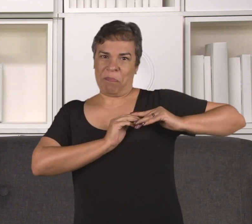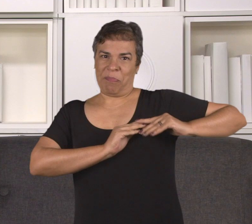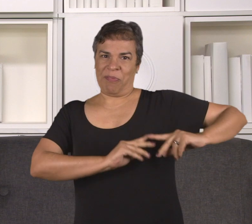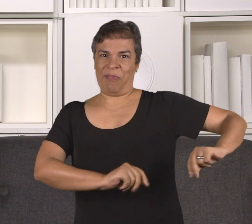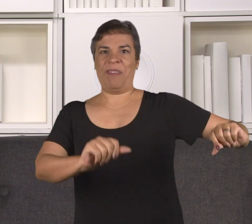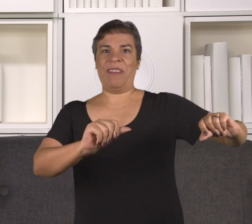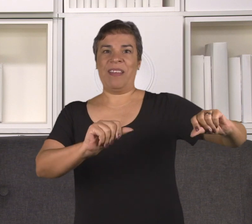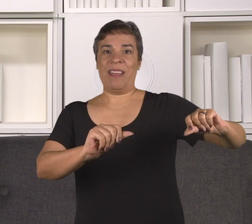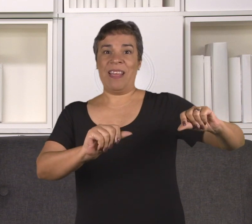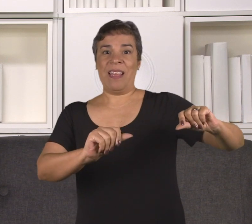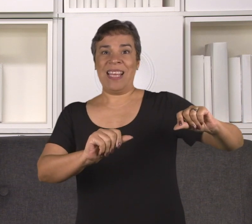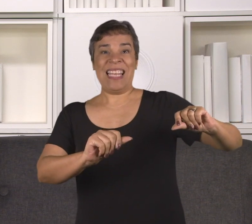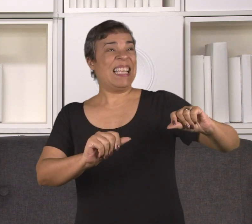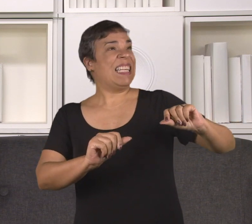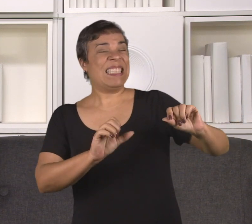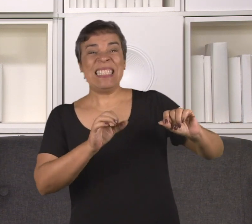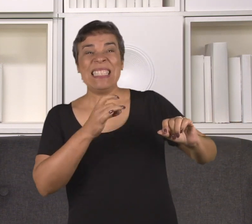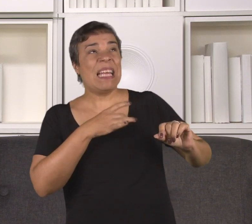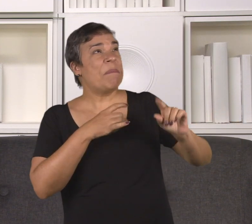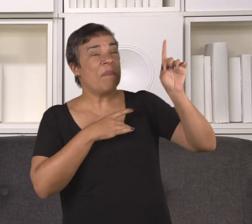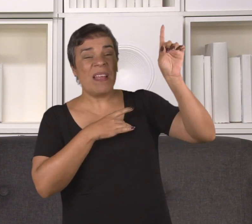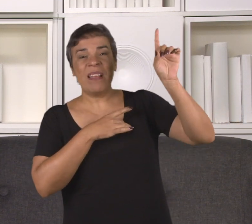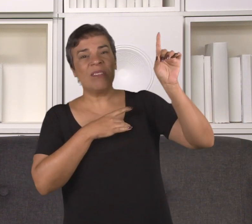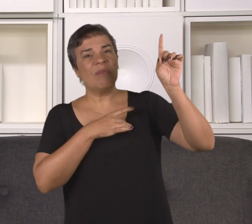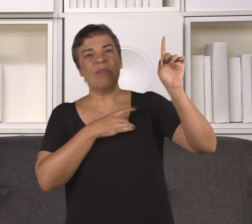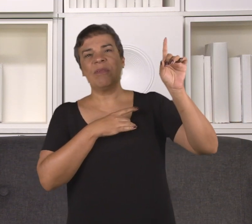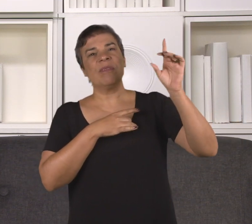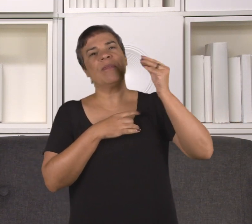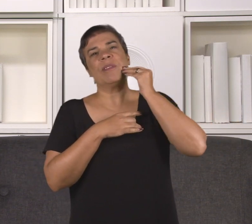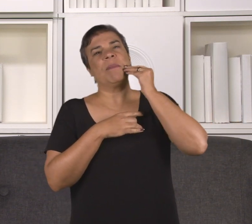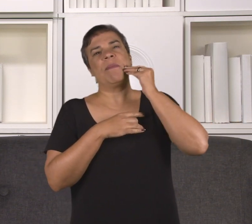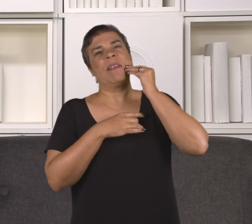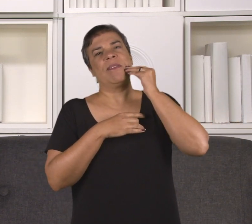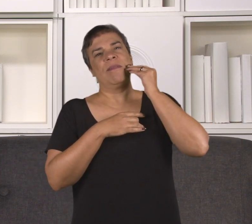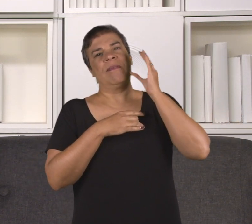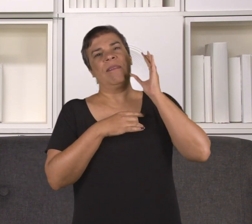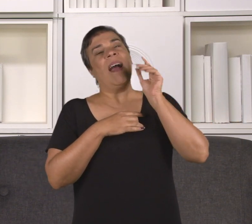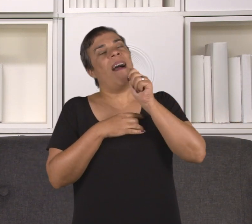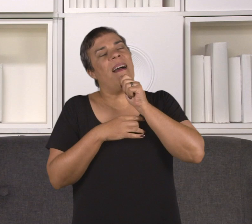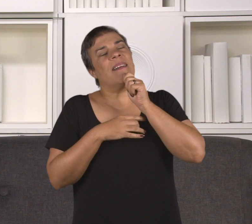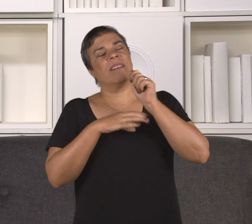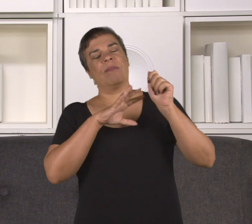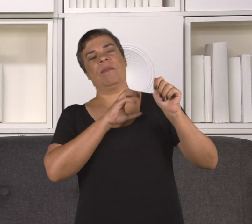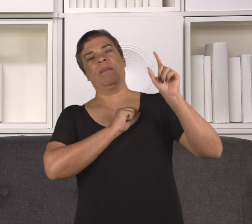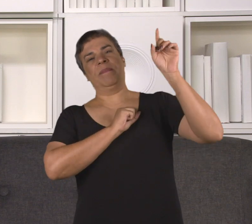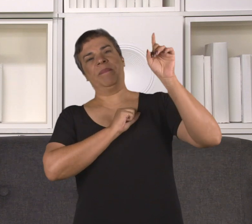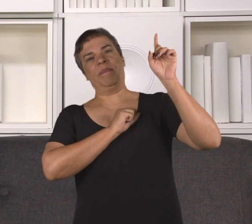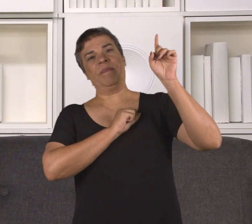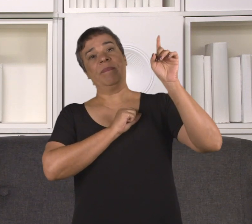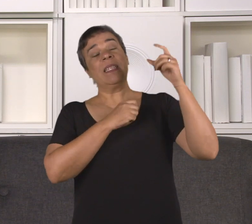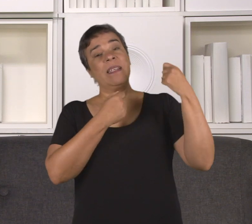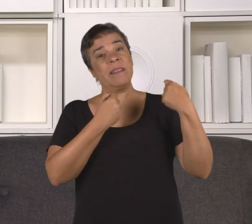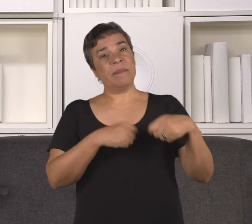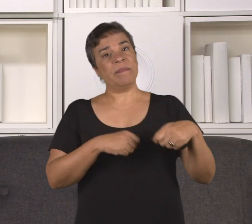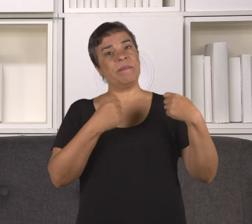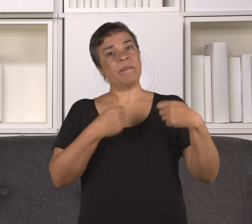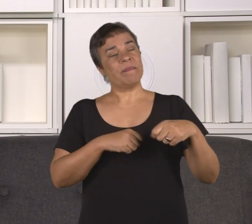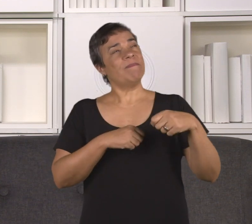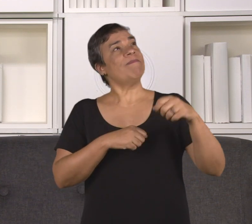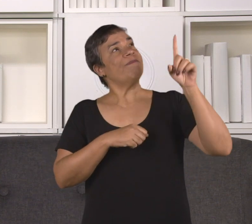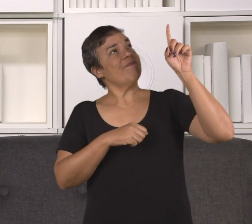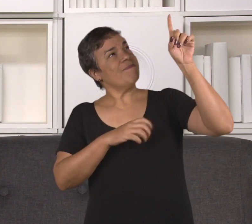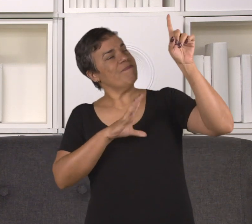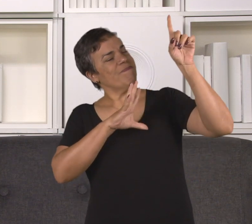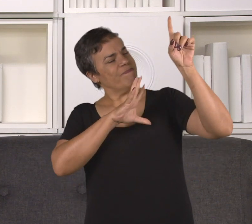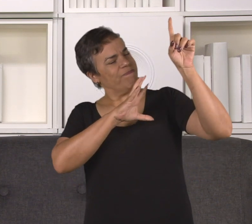tem medo de Deus não experimentou o amor de Deus. E justamente há muitas pessoas que carregam um